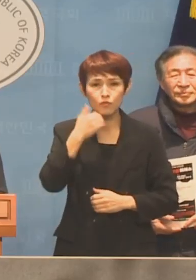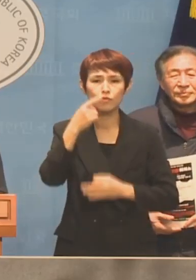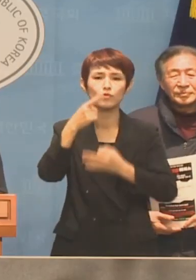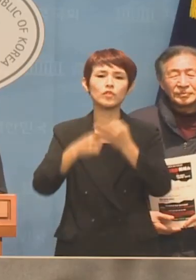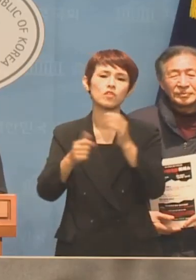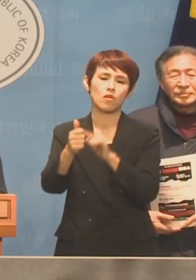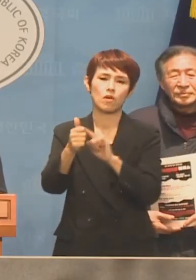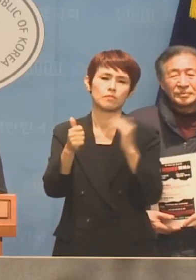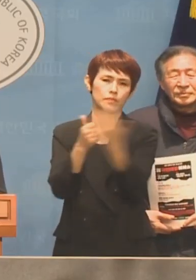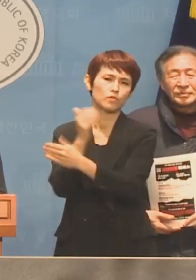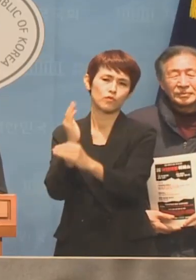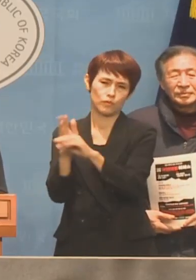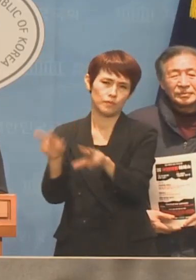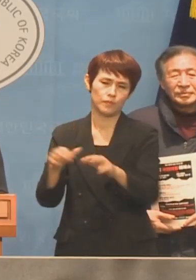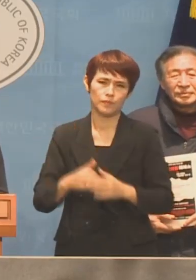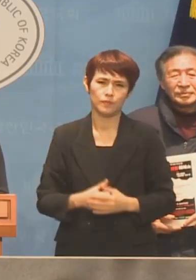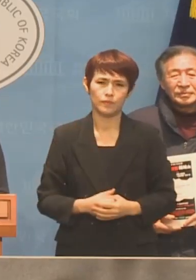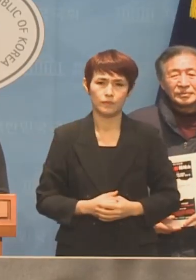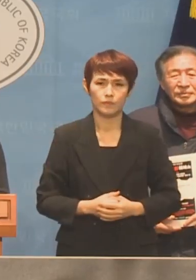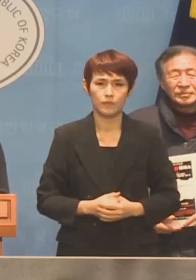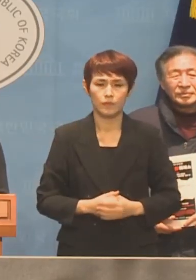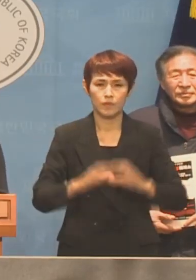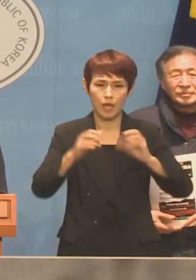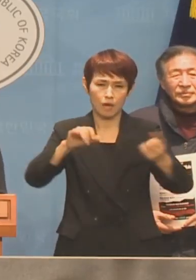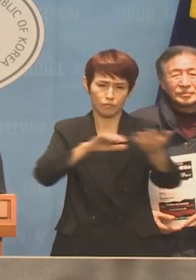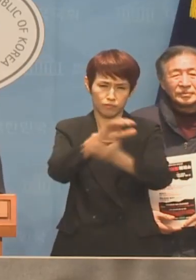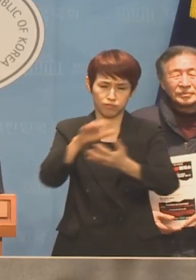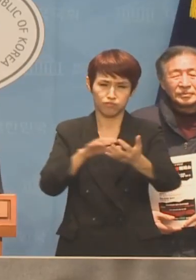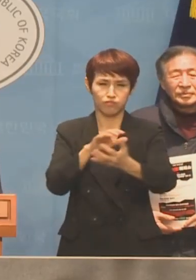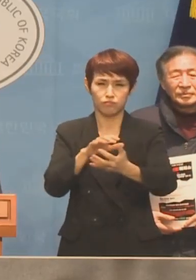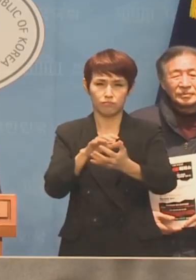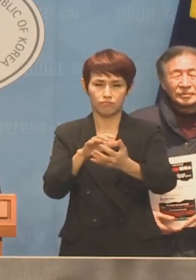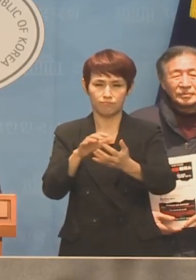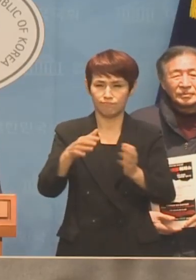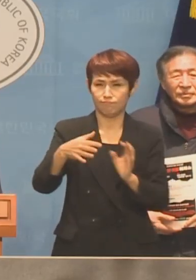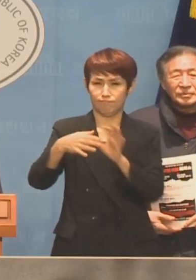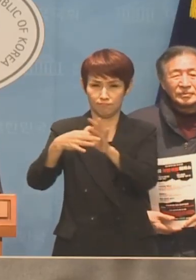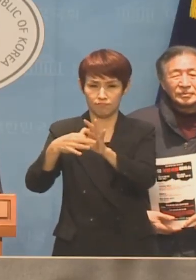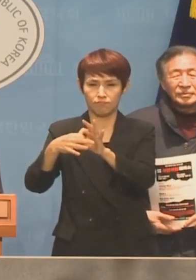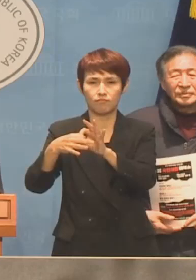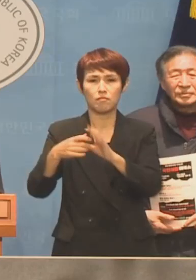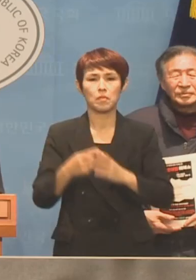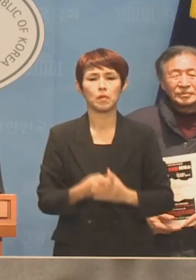윤석열을 비호하고 있습니다. 그리고 내란의 몸통을 자처하면서 적법하게